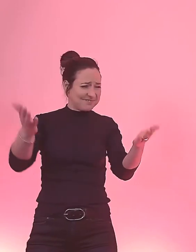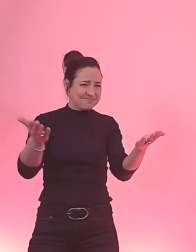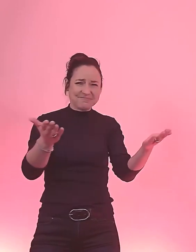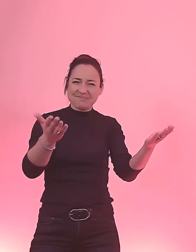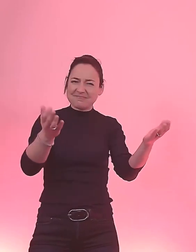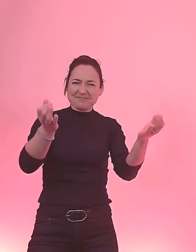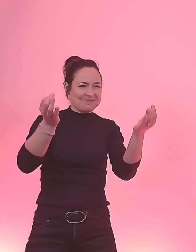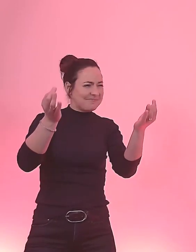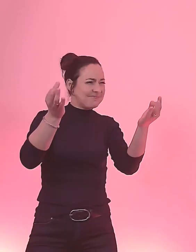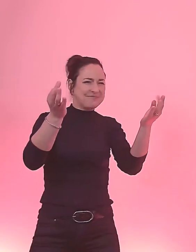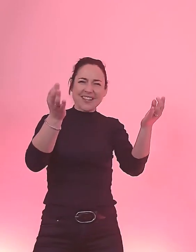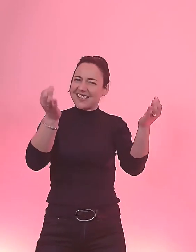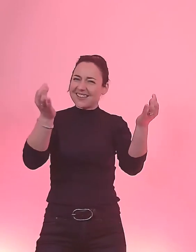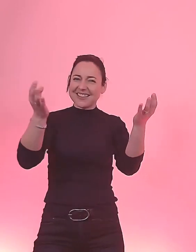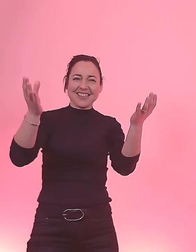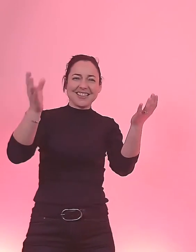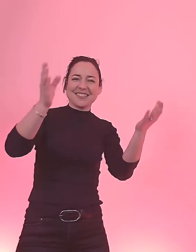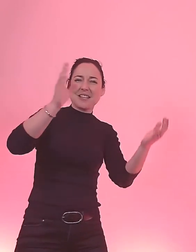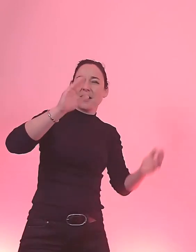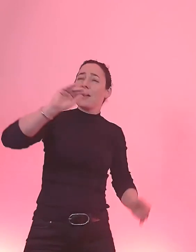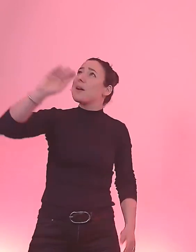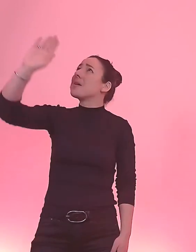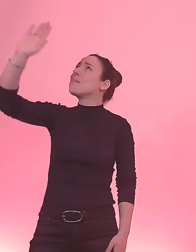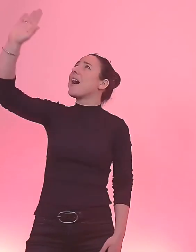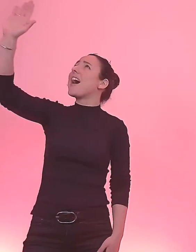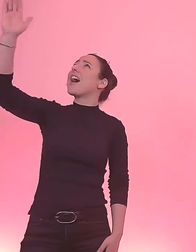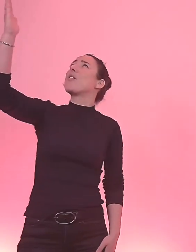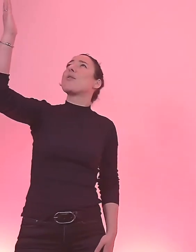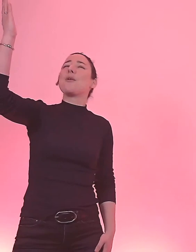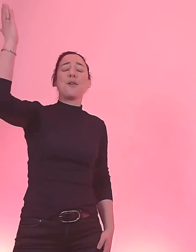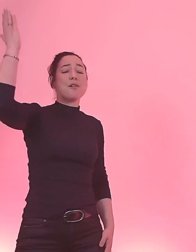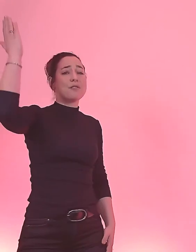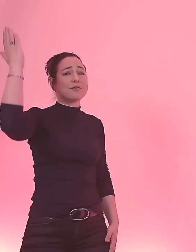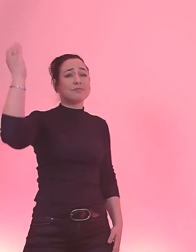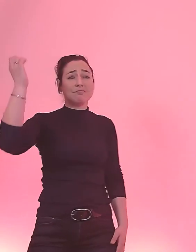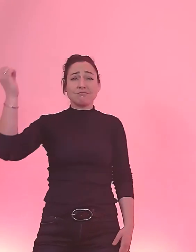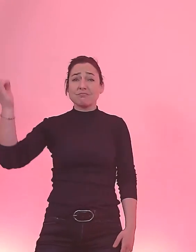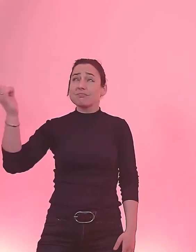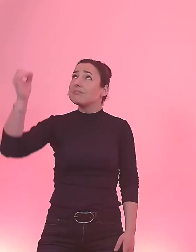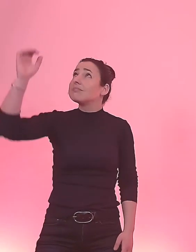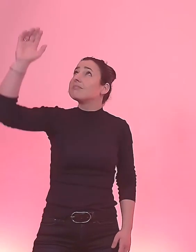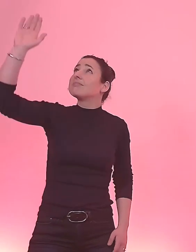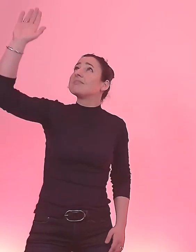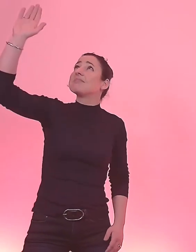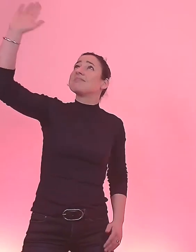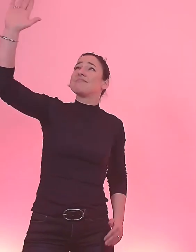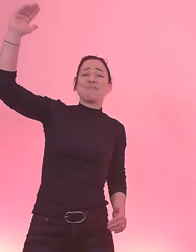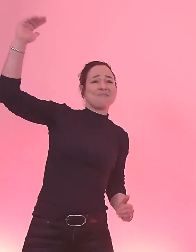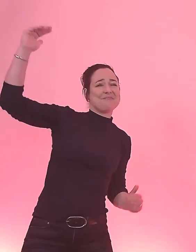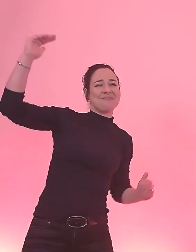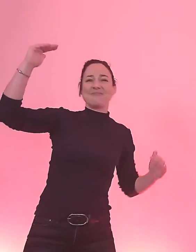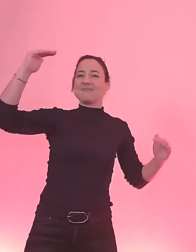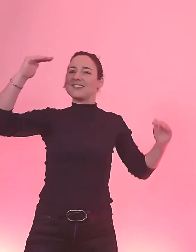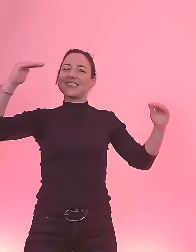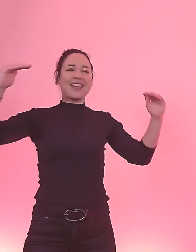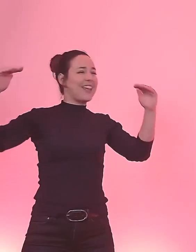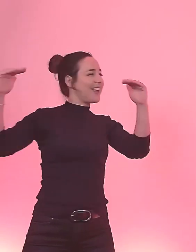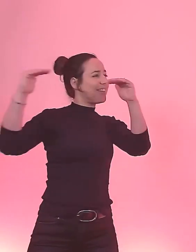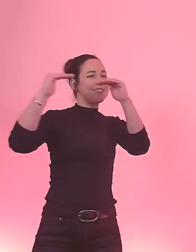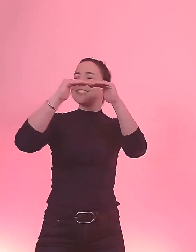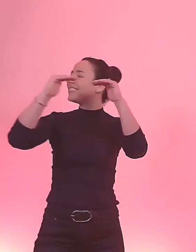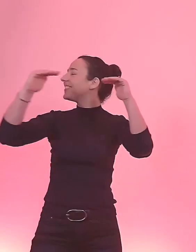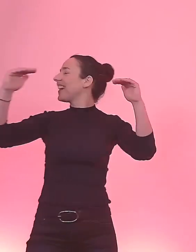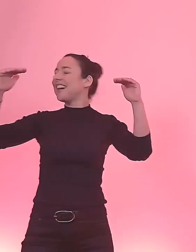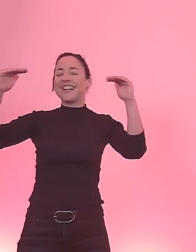halen hen te nemen dat en